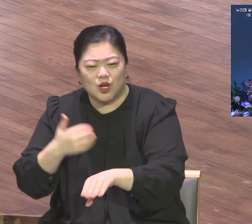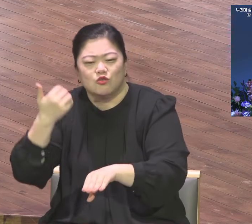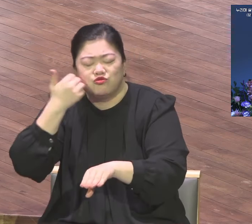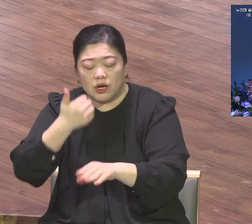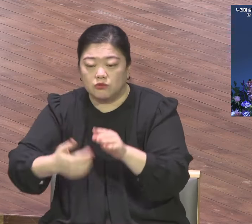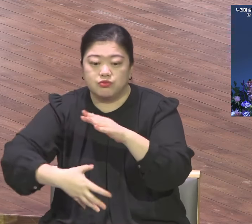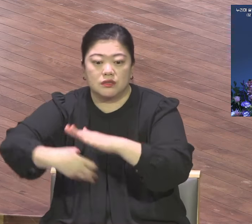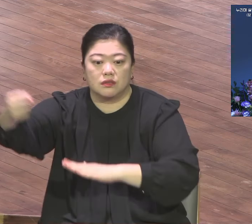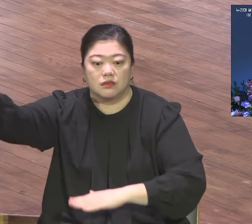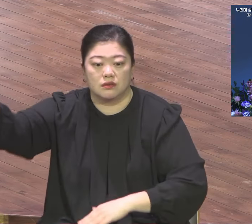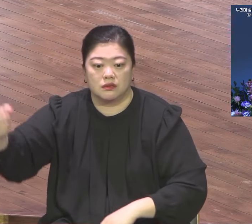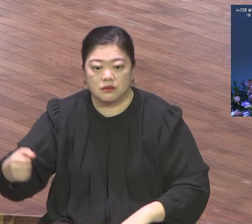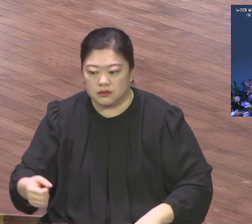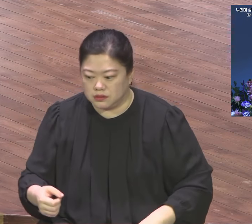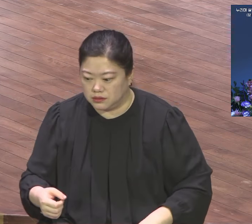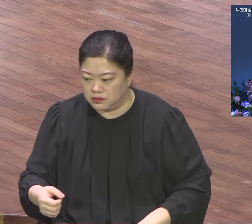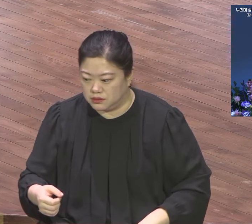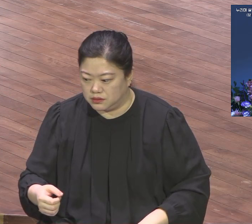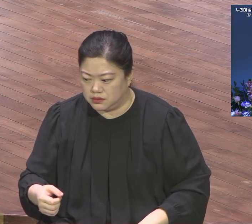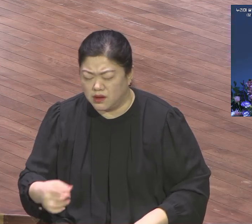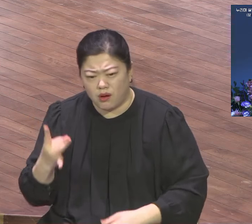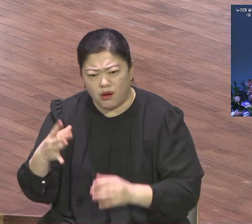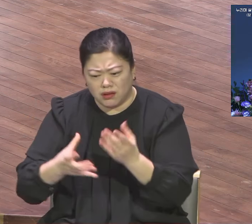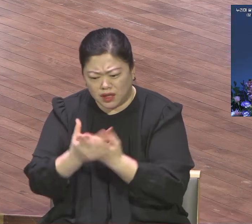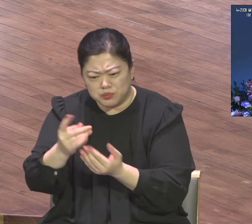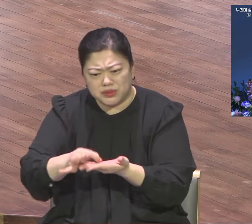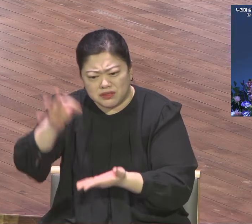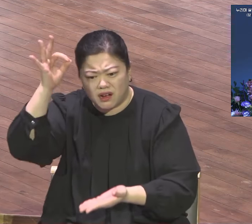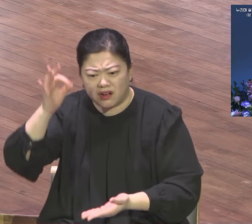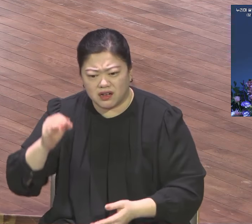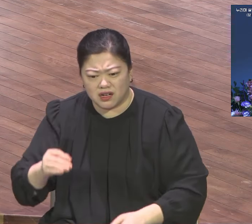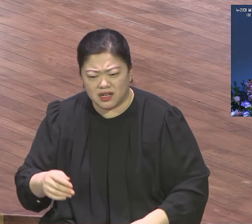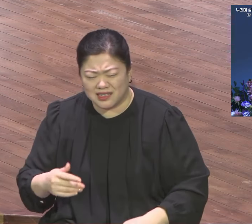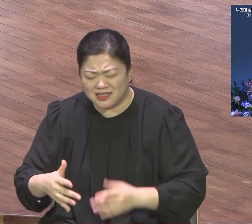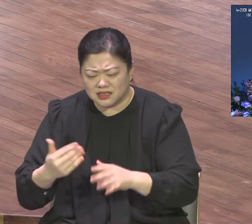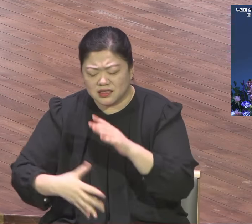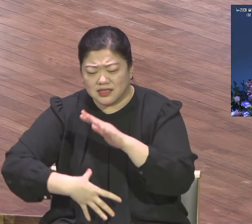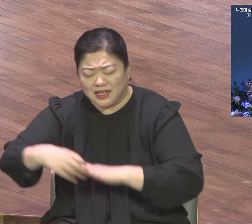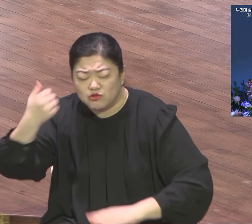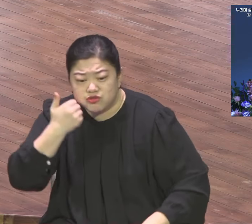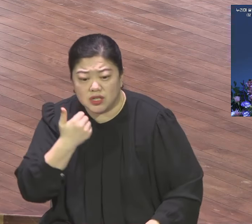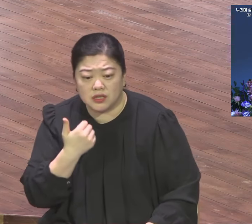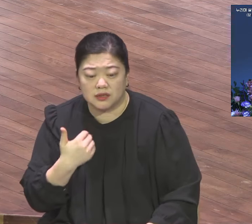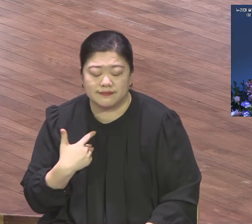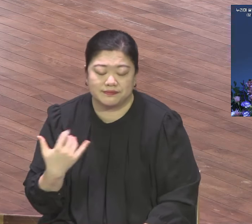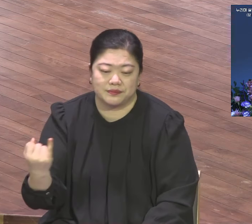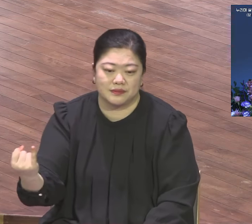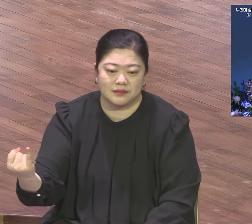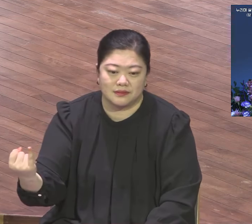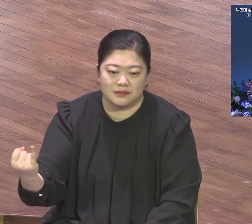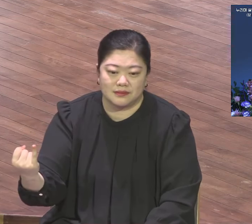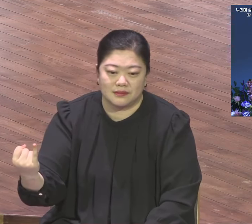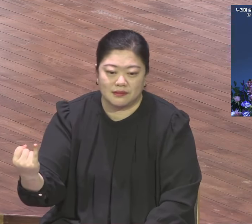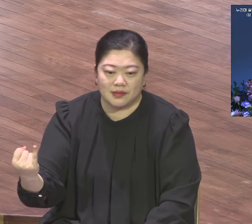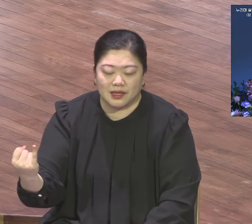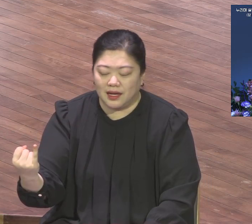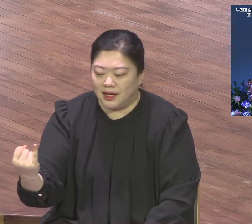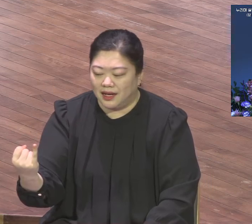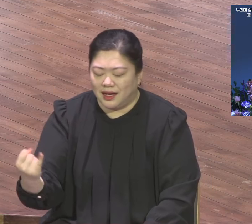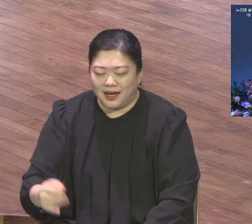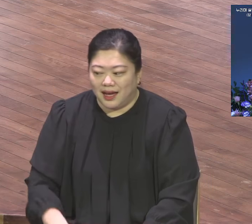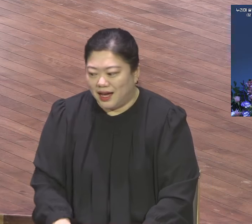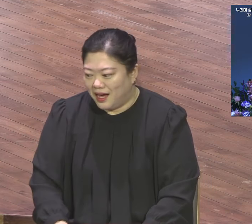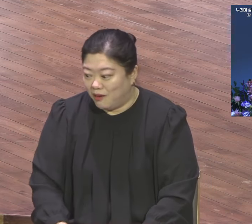했지 뭐. 또 했는데 알고 보니까 집사람이 그거를 완전히 그냥 숨겨버려가지고